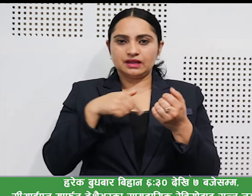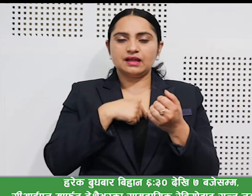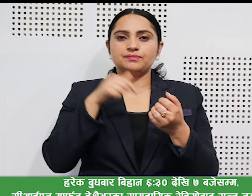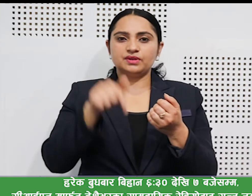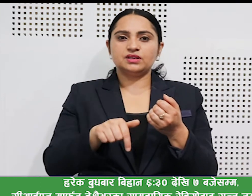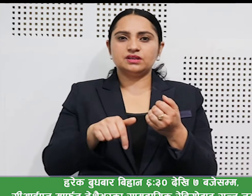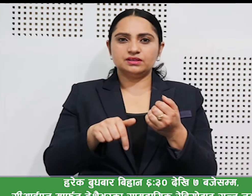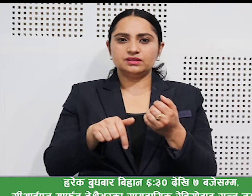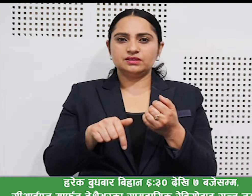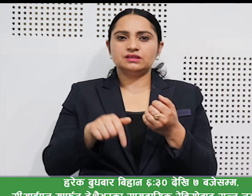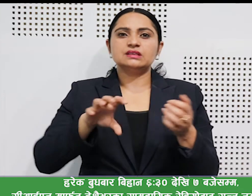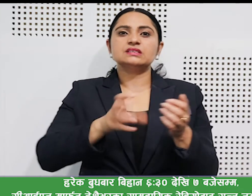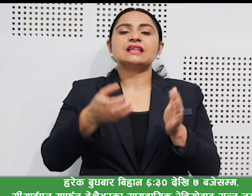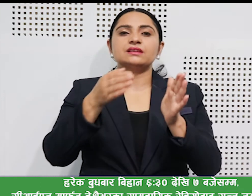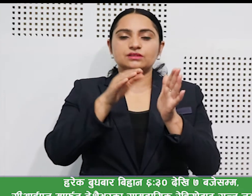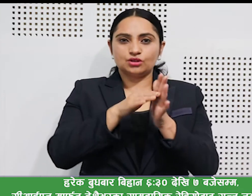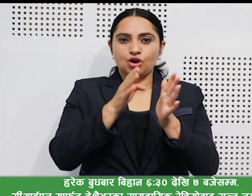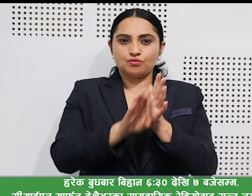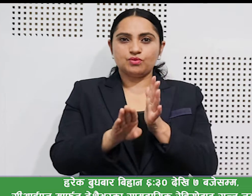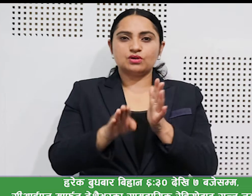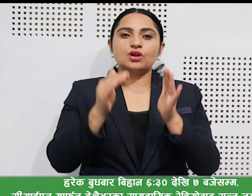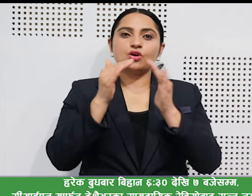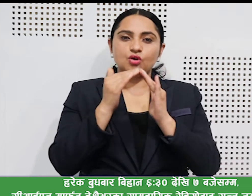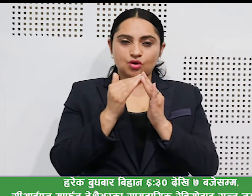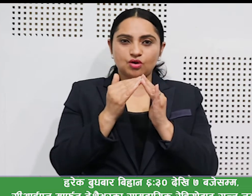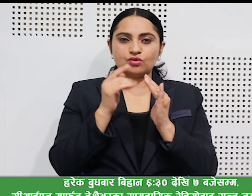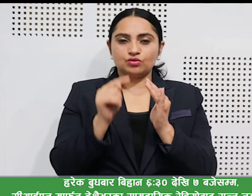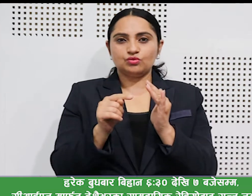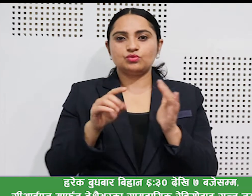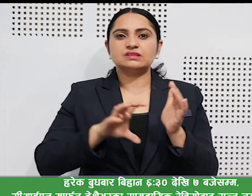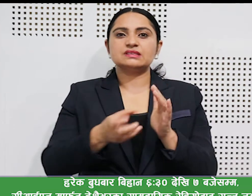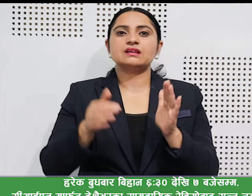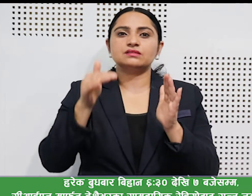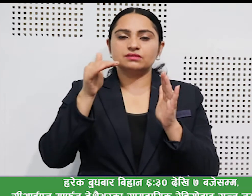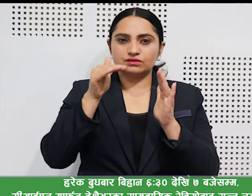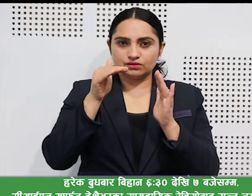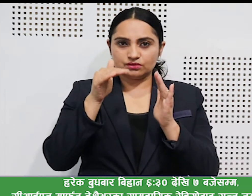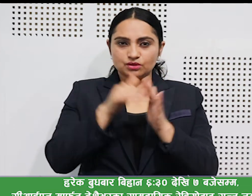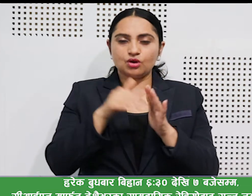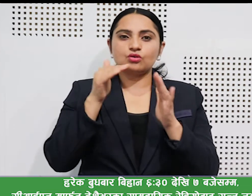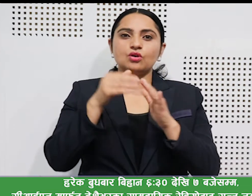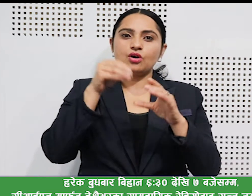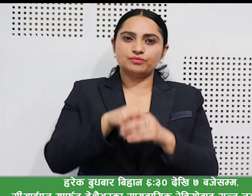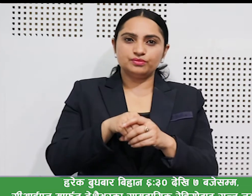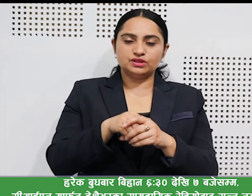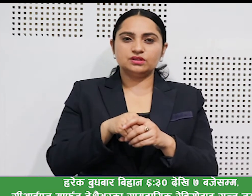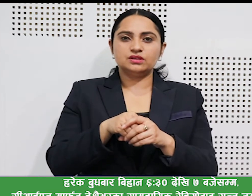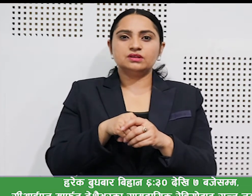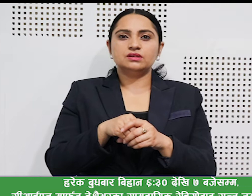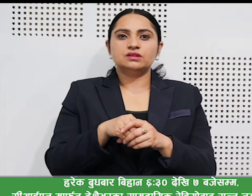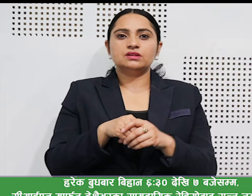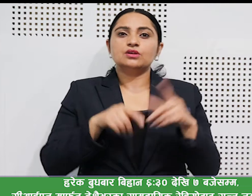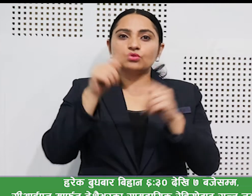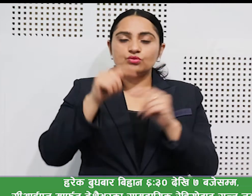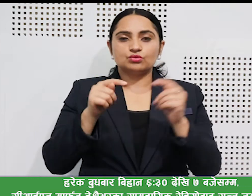चाहिँ 14वटा स्थानीय तहबाट चाहिँ हरेक घरको चाहिँ त्यो स्थानीय तहभित्रको हरेक घरभित्र कुन कुन खालको चाहिँ